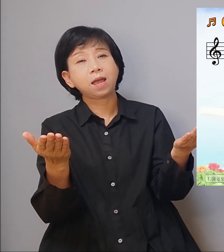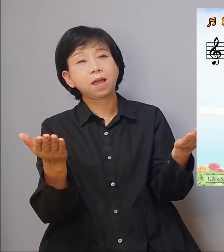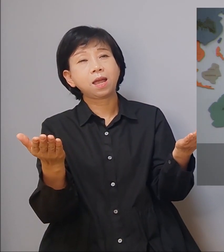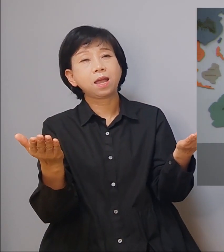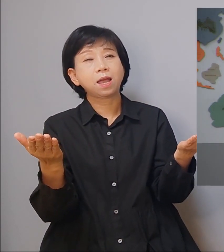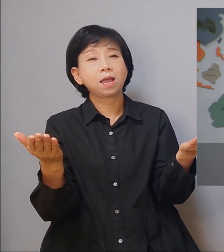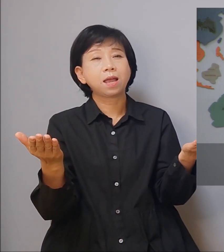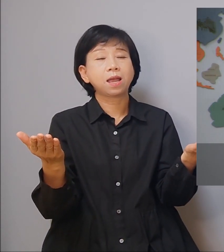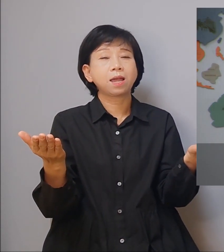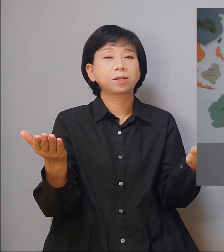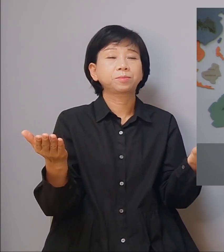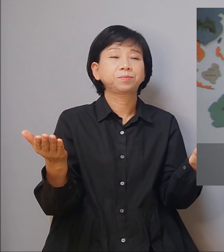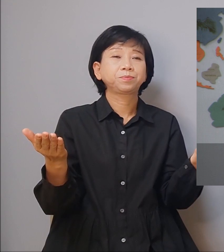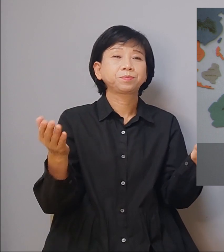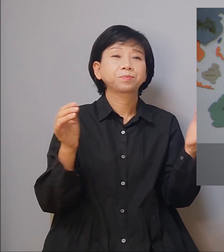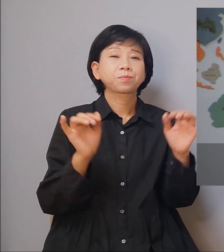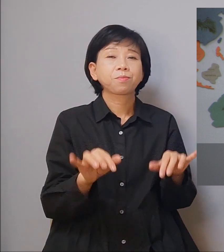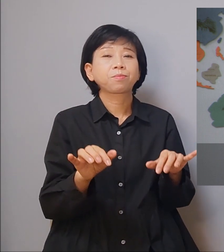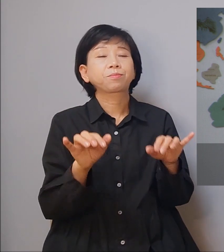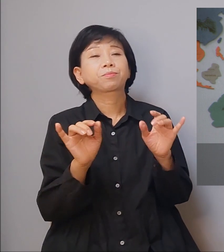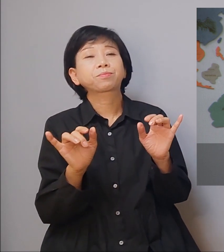베푸시리라.